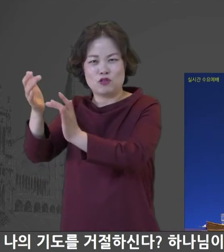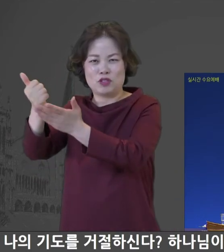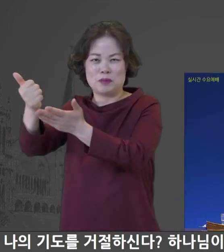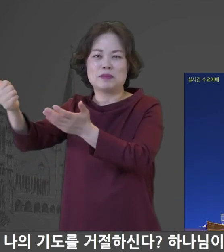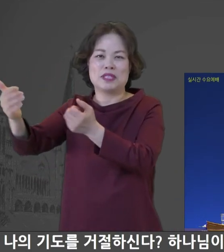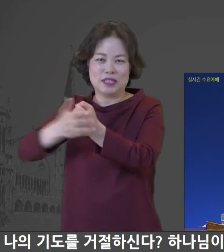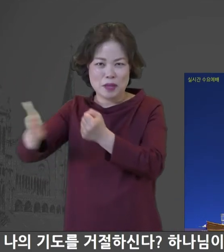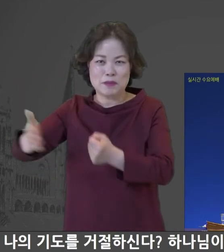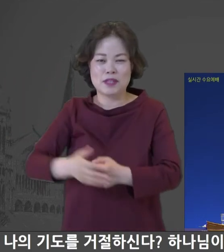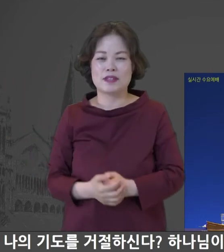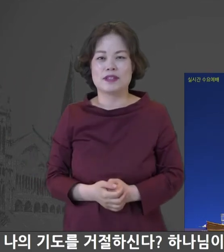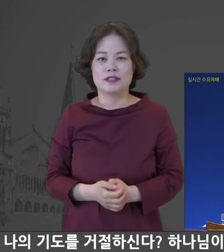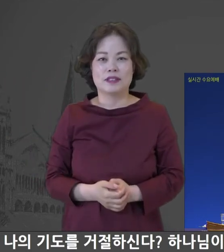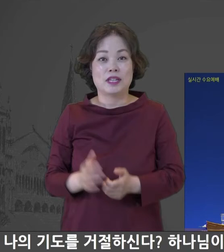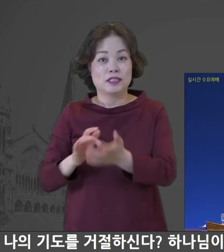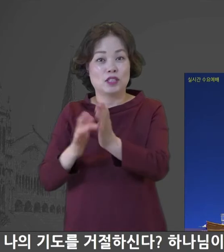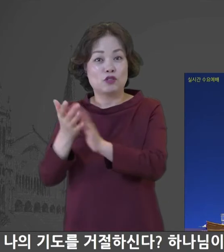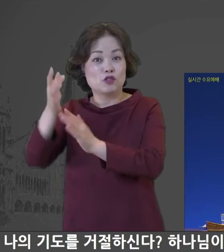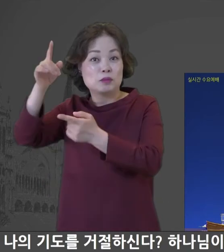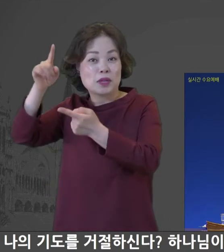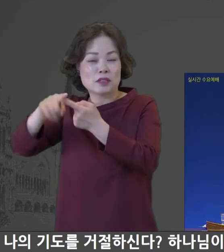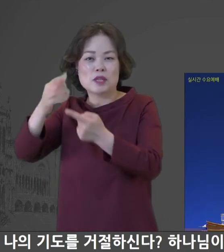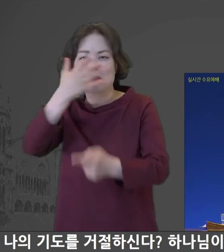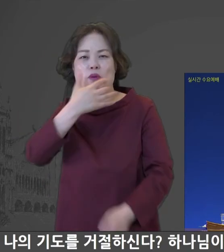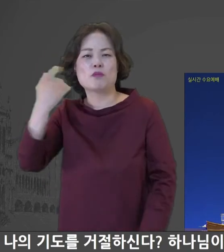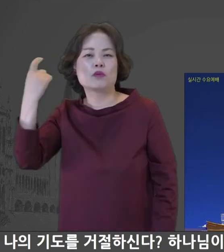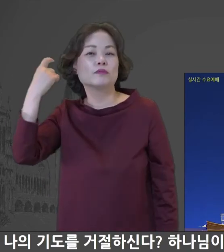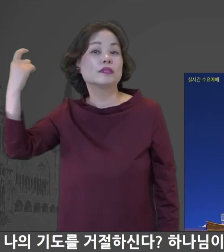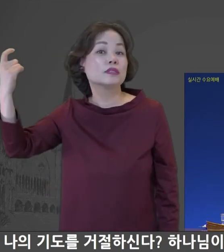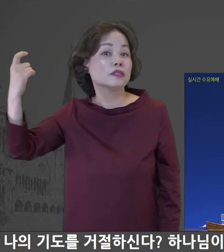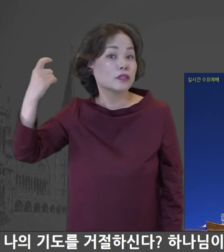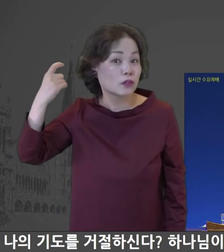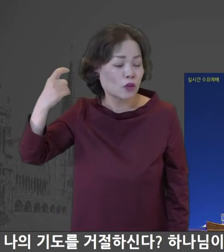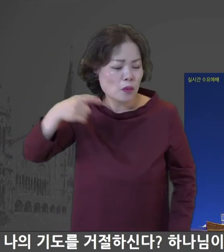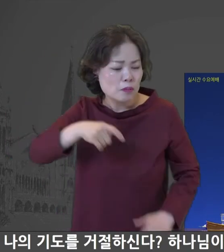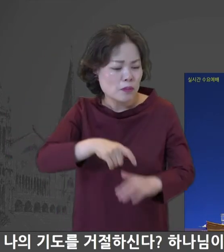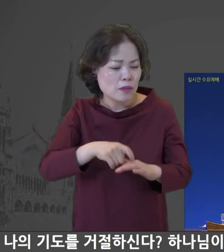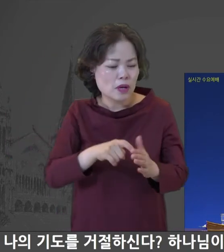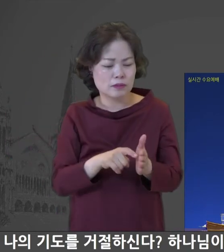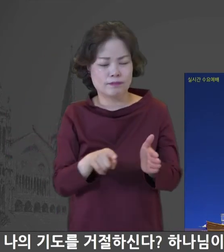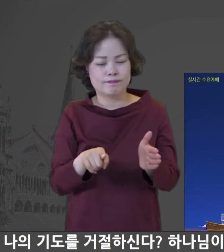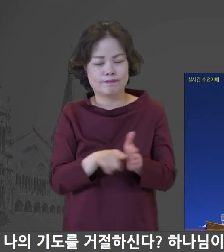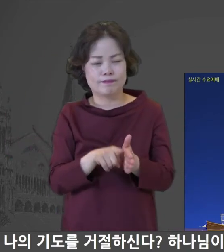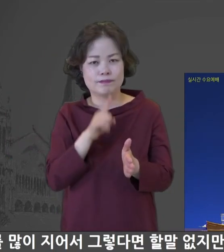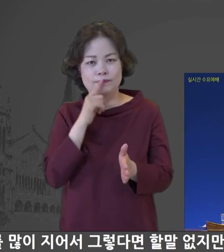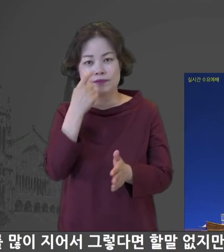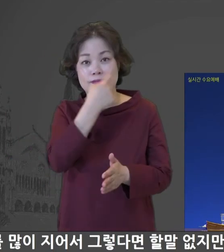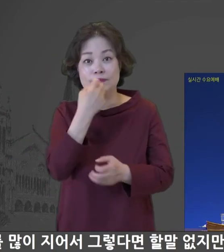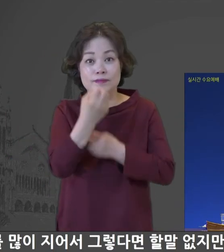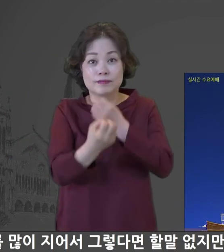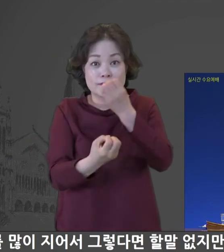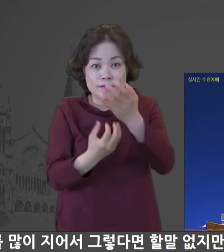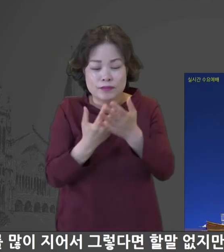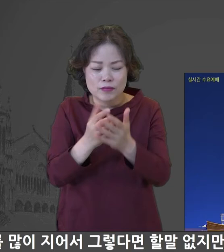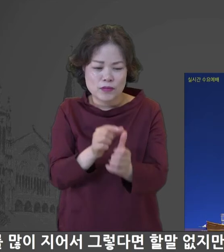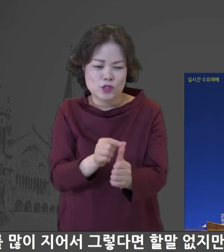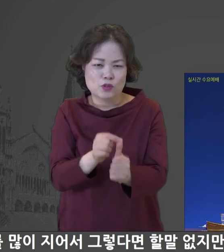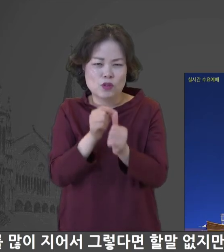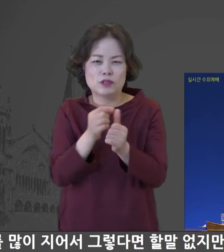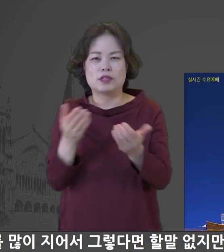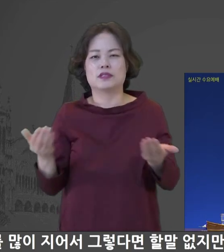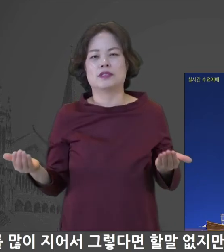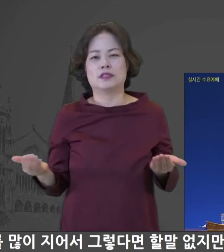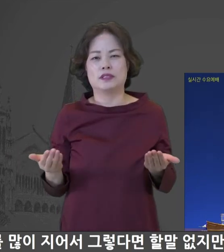그렇습니다. 예수님에 대한 복음을 듣고 마음으로 믿고 입으로 시인하여 내 자신이 구원을 받은 이